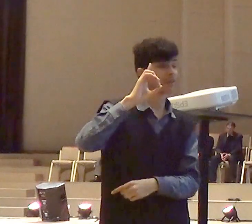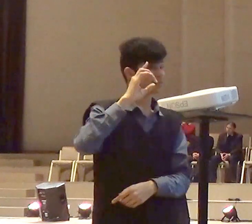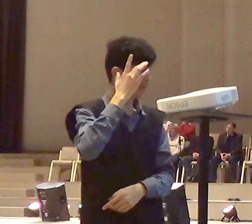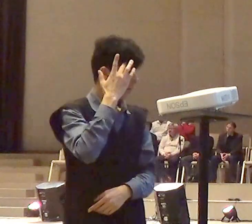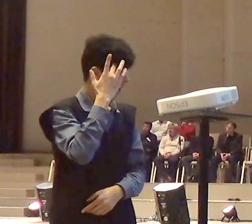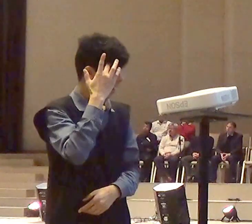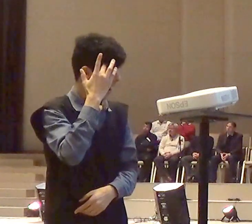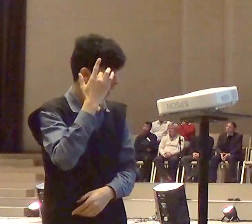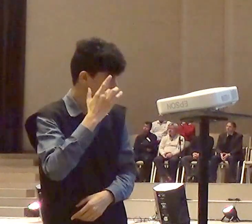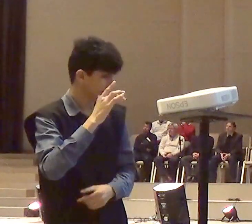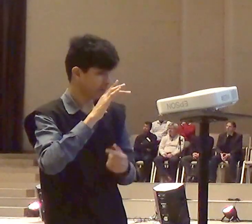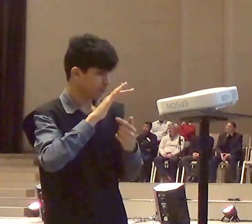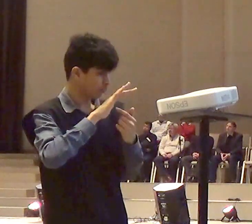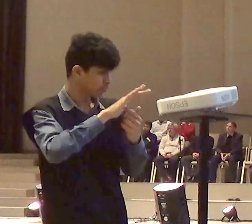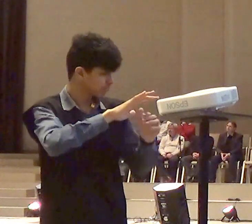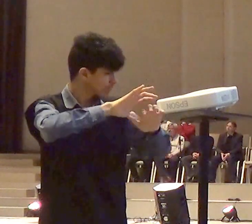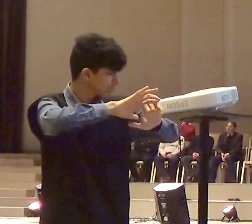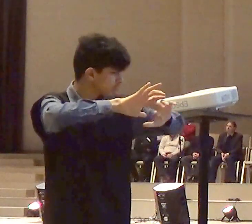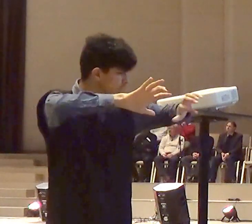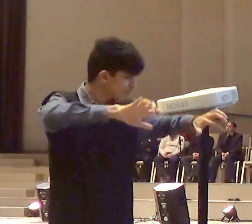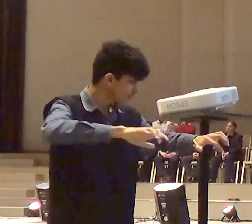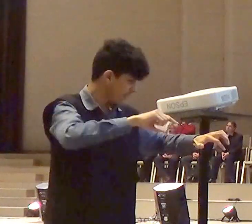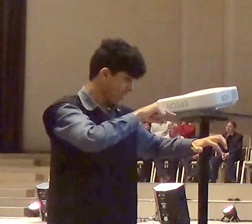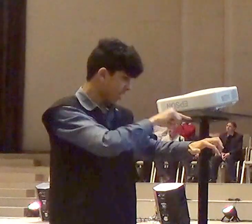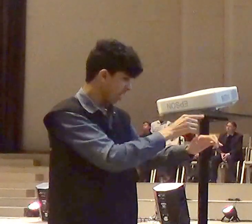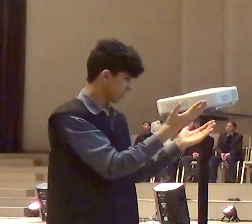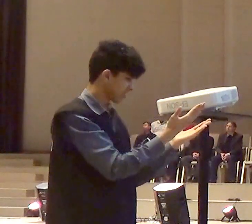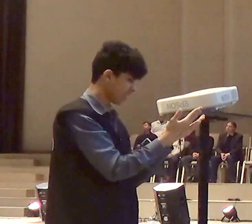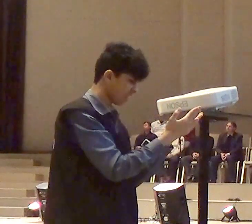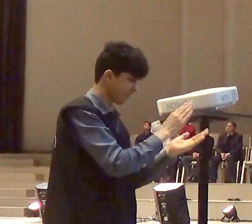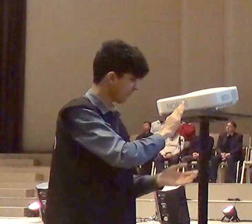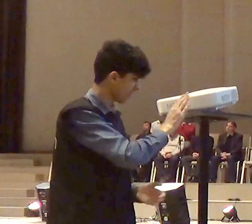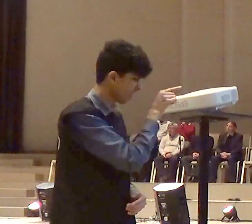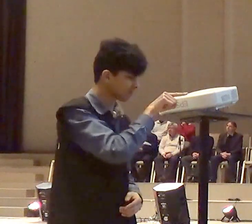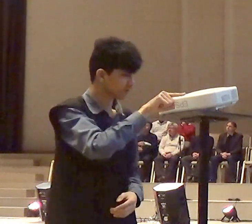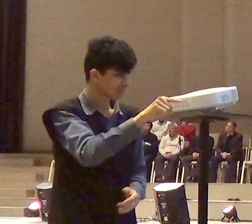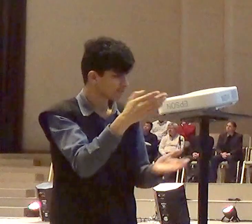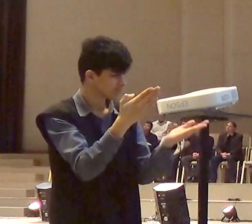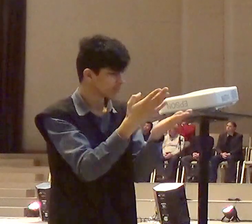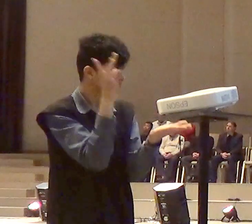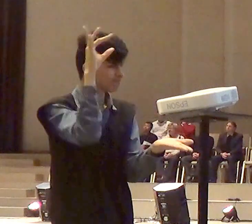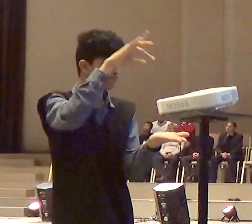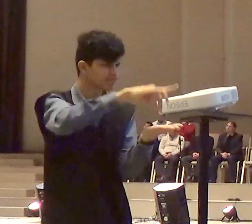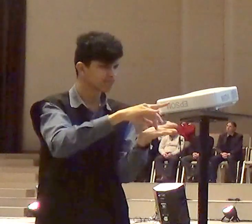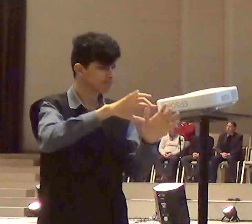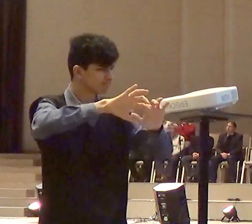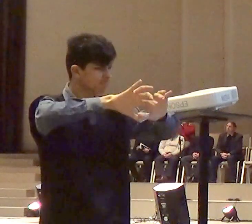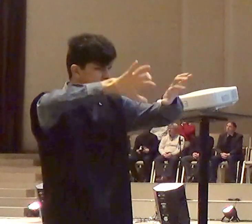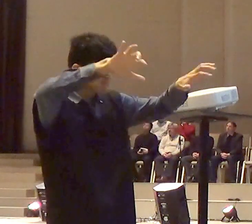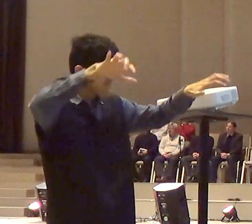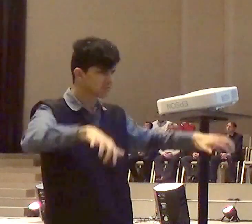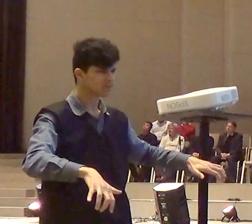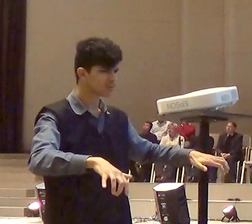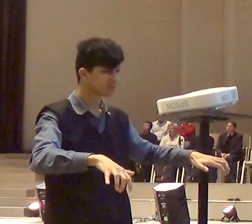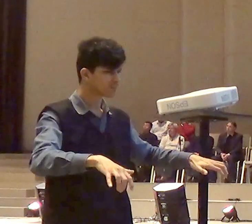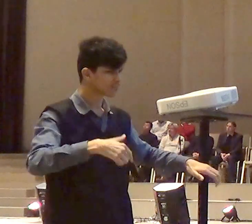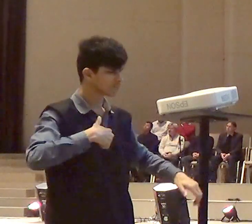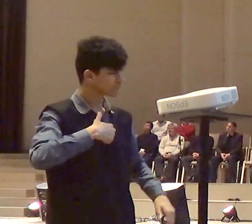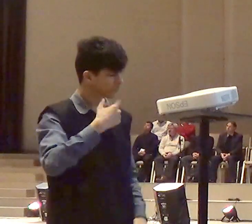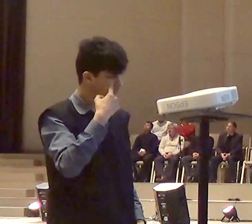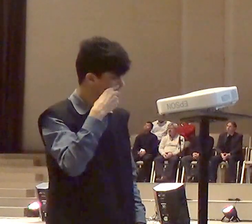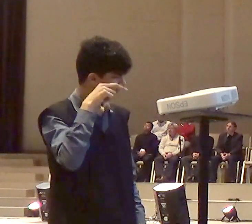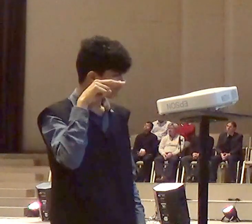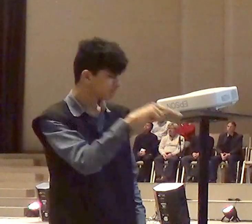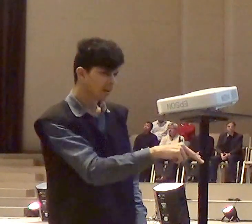Deus vai mostrar quem de fato é santo e não é quem de fato